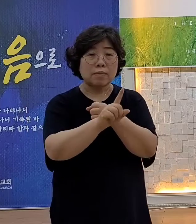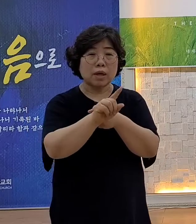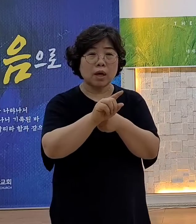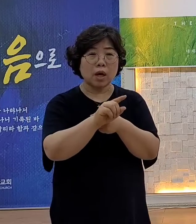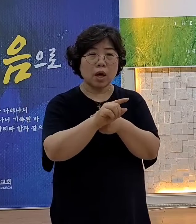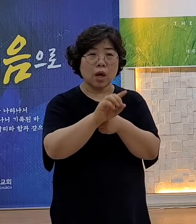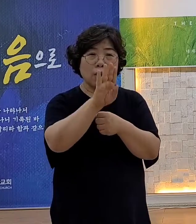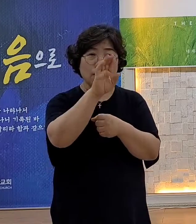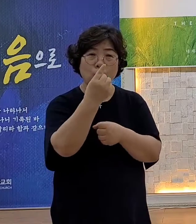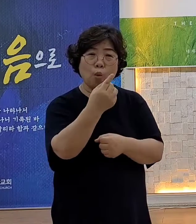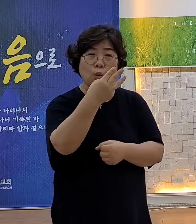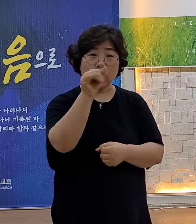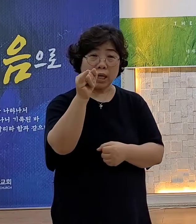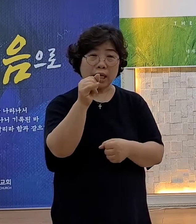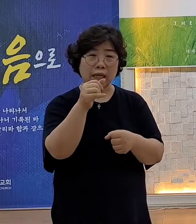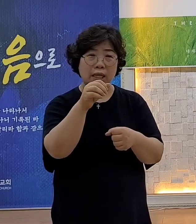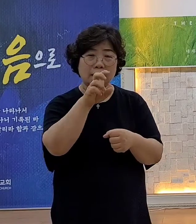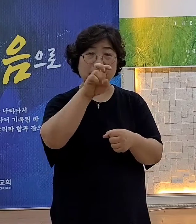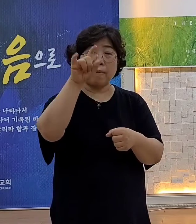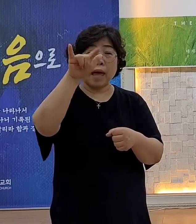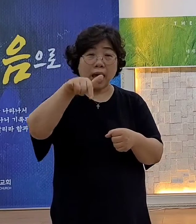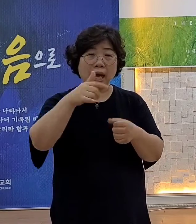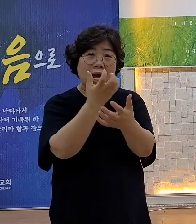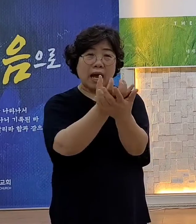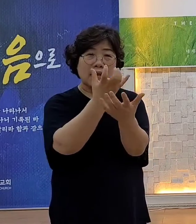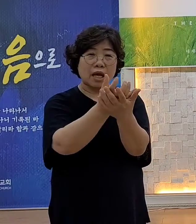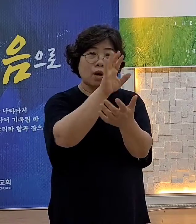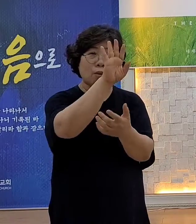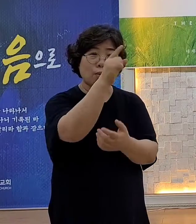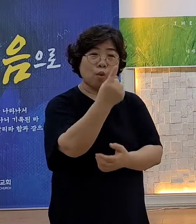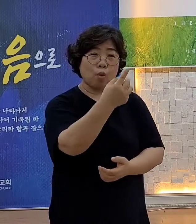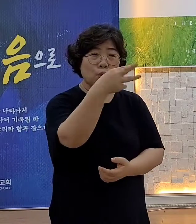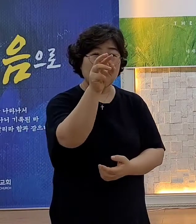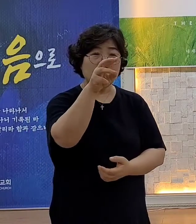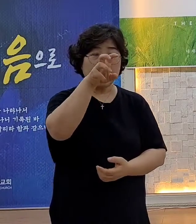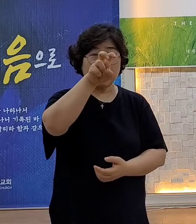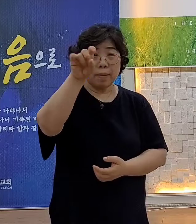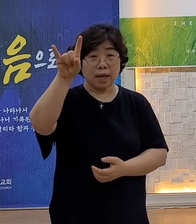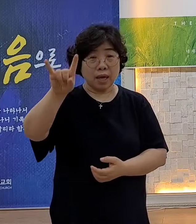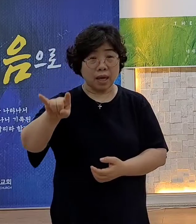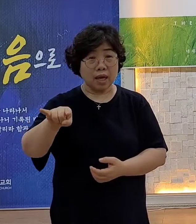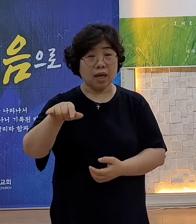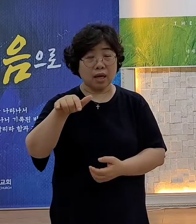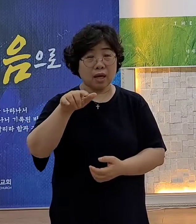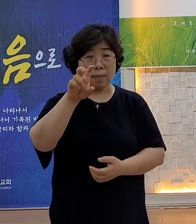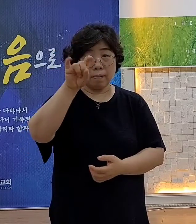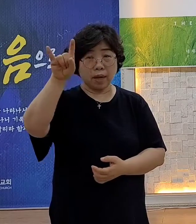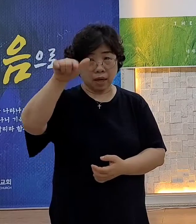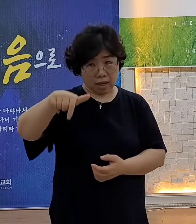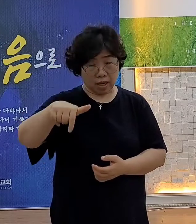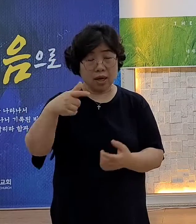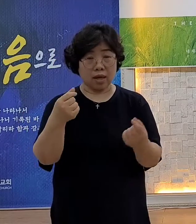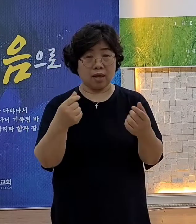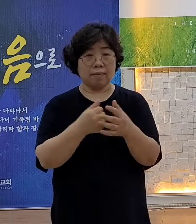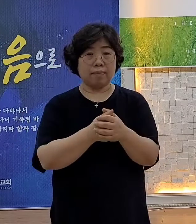맥주. 맥추. 보리를 거뒀다. 맥추절이다. 또 다른 이름이